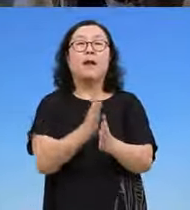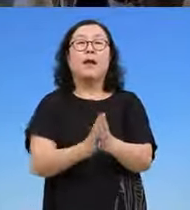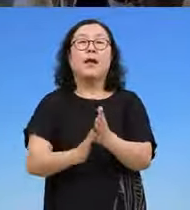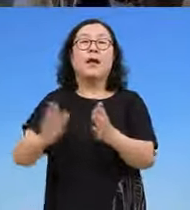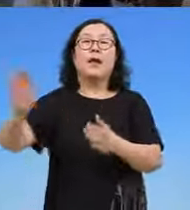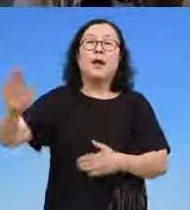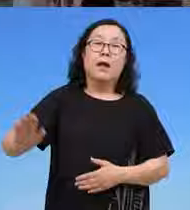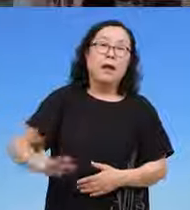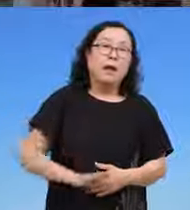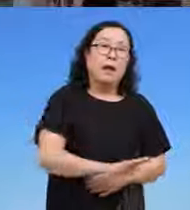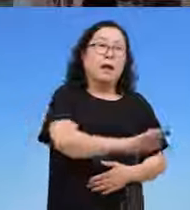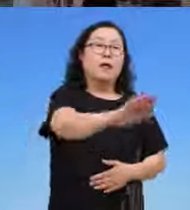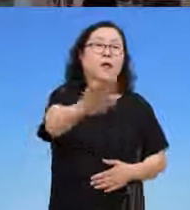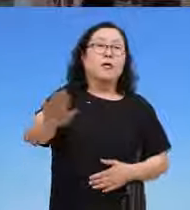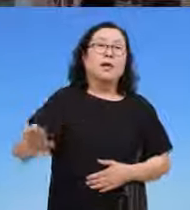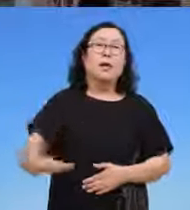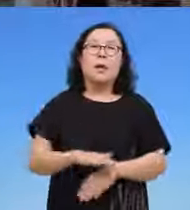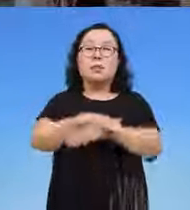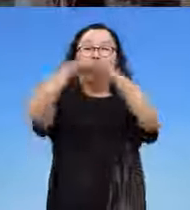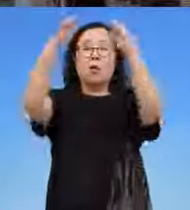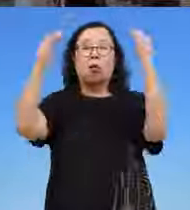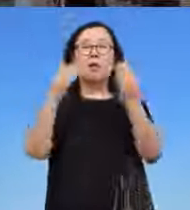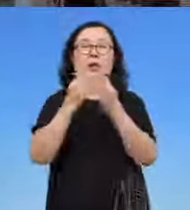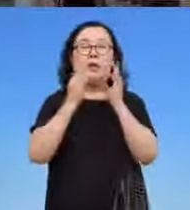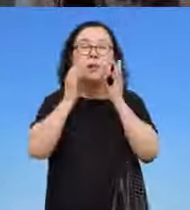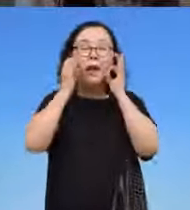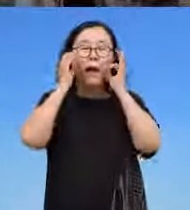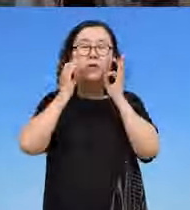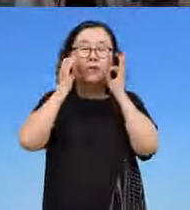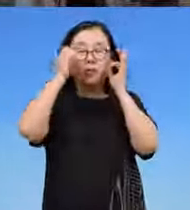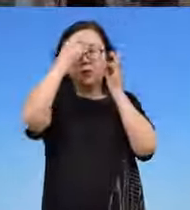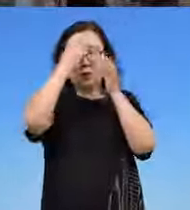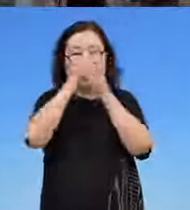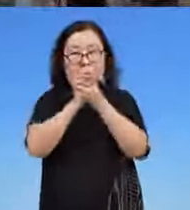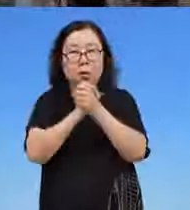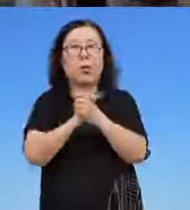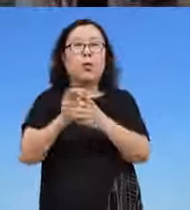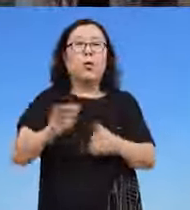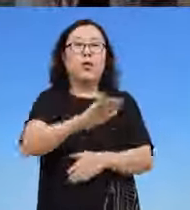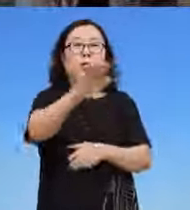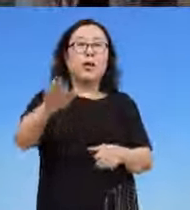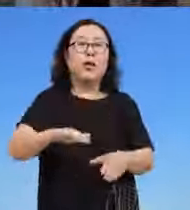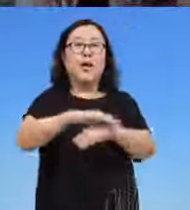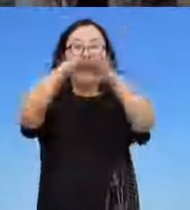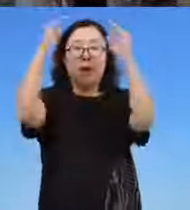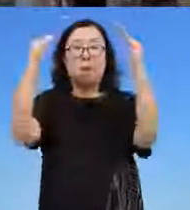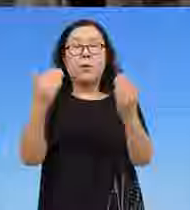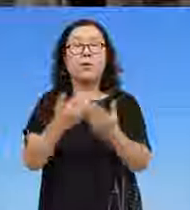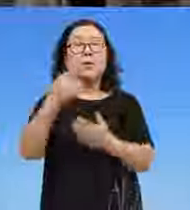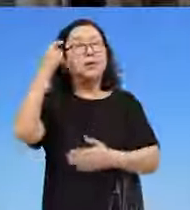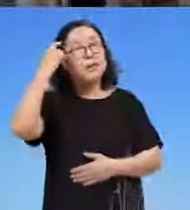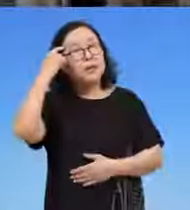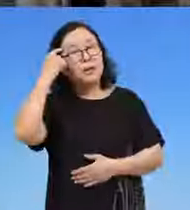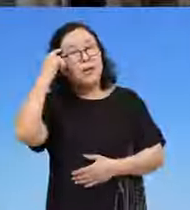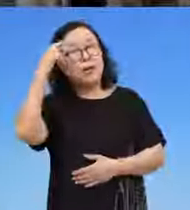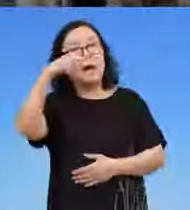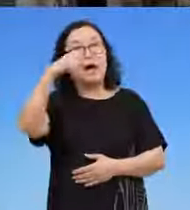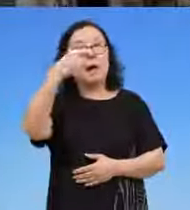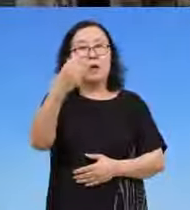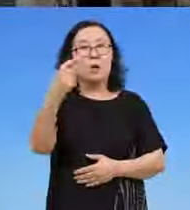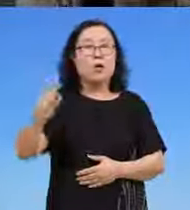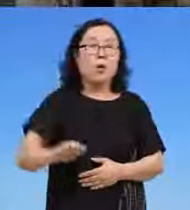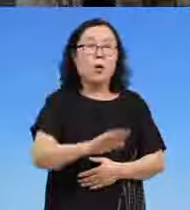여러분 한 항목 한 항목 선포하십시오. 우리의 모든 간구도 우리의 모든